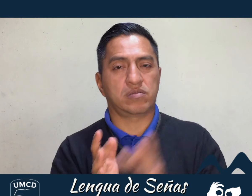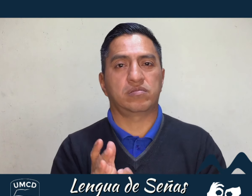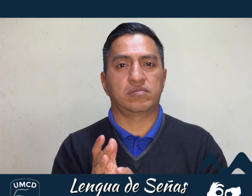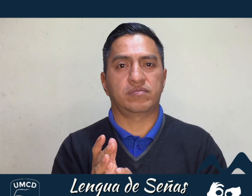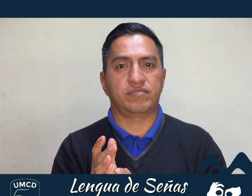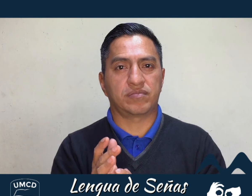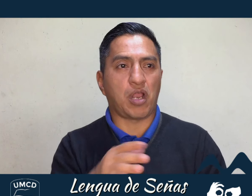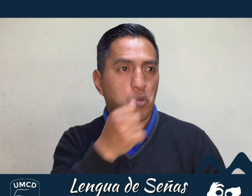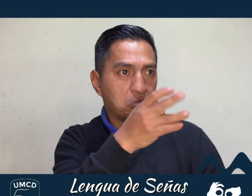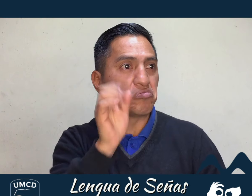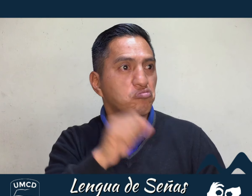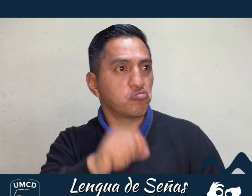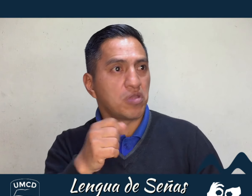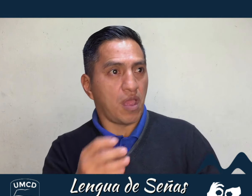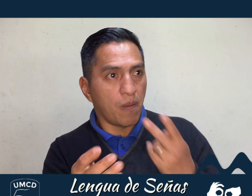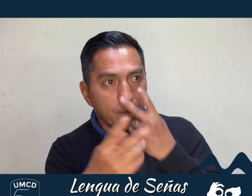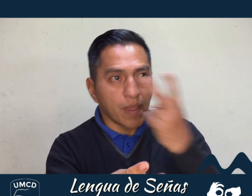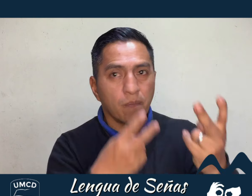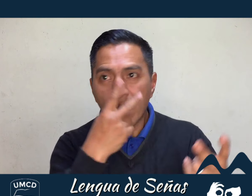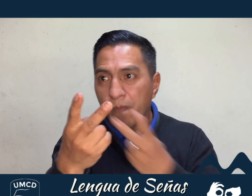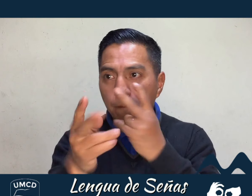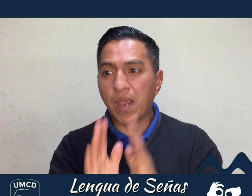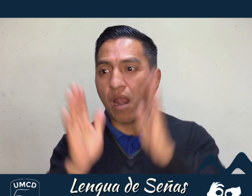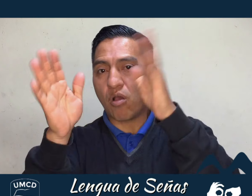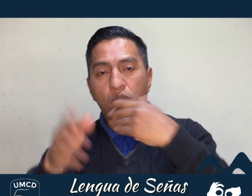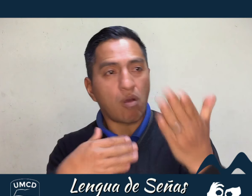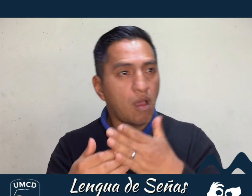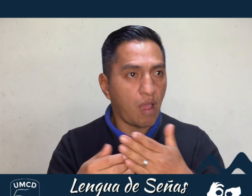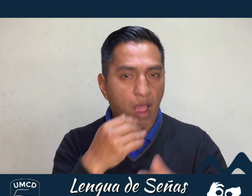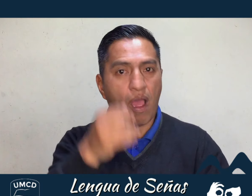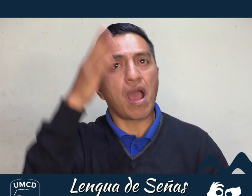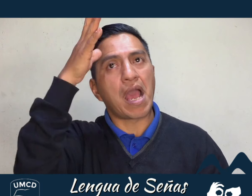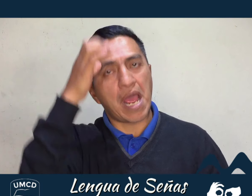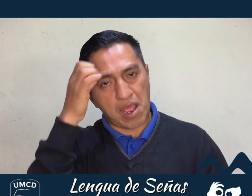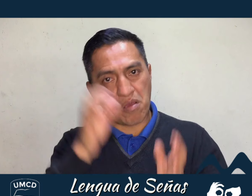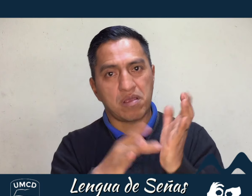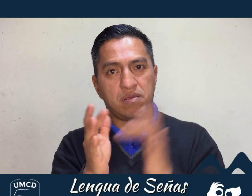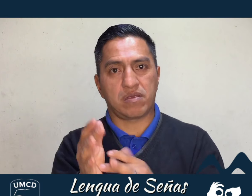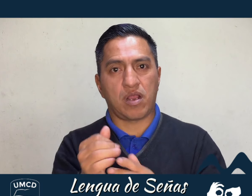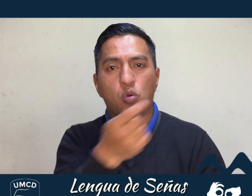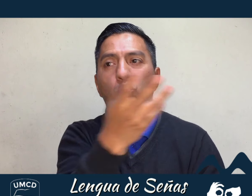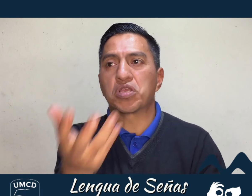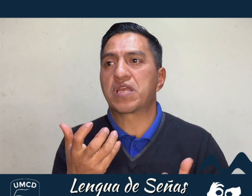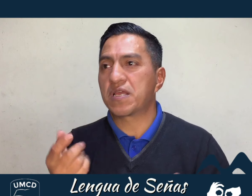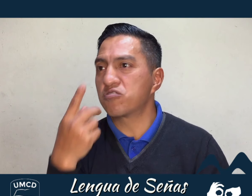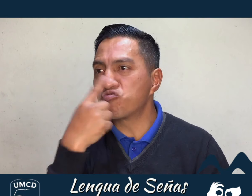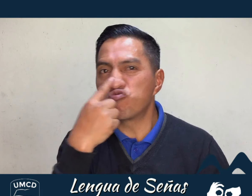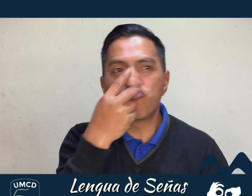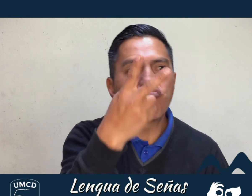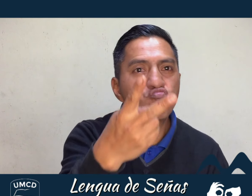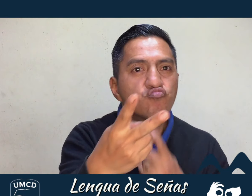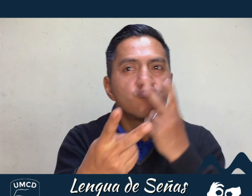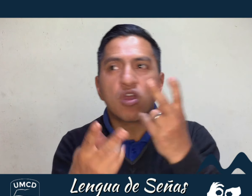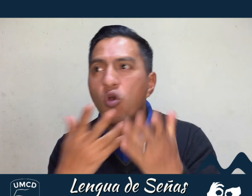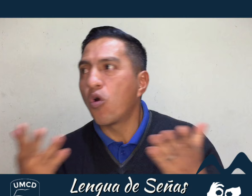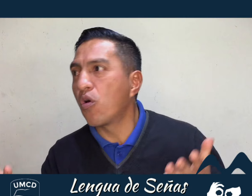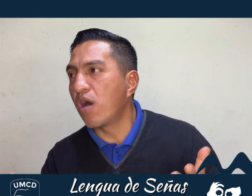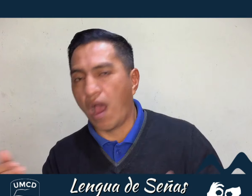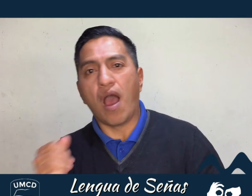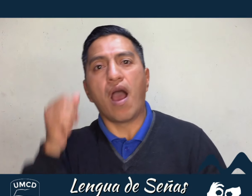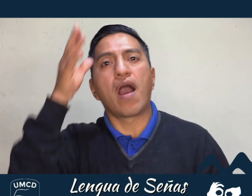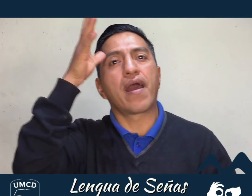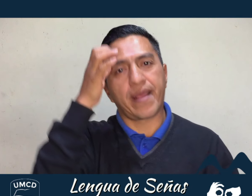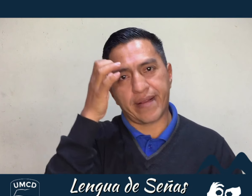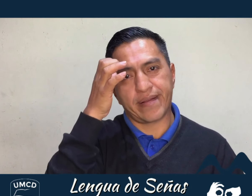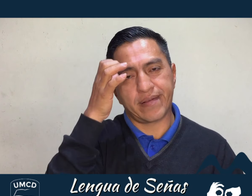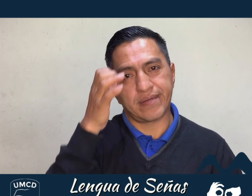muchos probablemente dirían que sí, que creerían si presenciaran algo como eso, porque quieren ver señales. Pero la